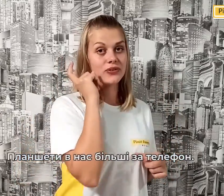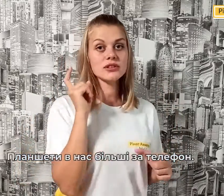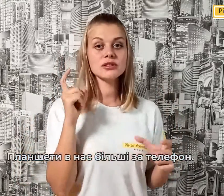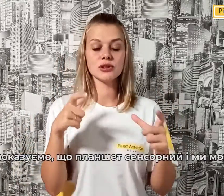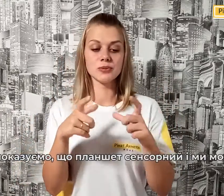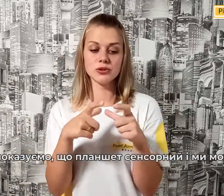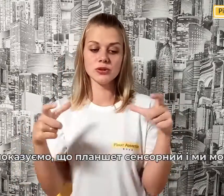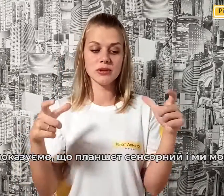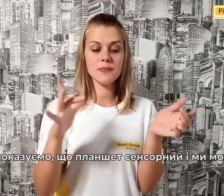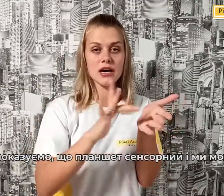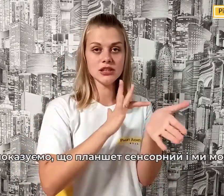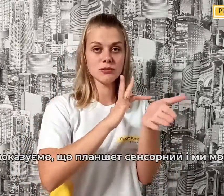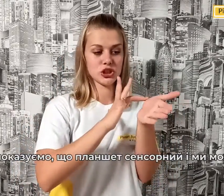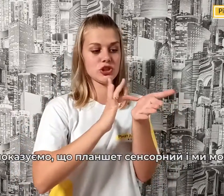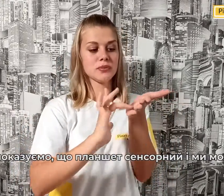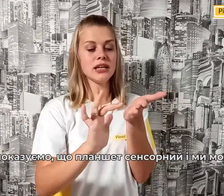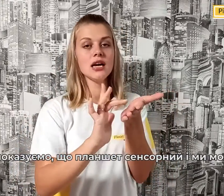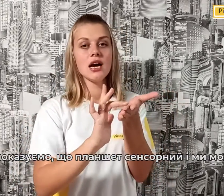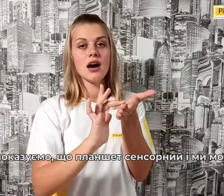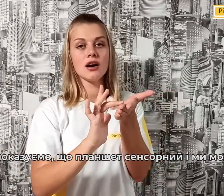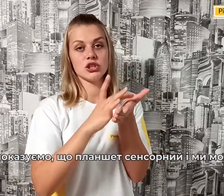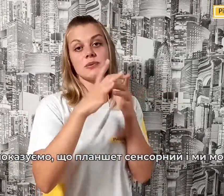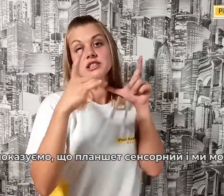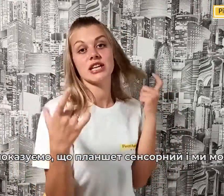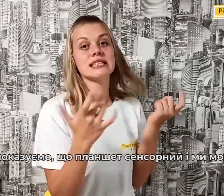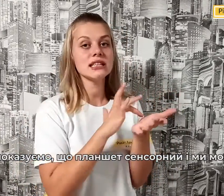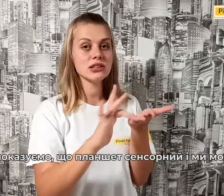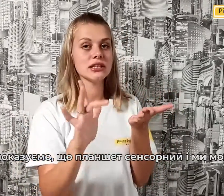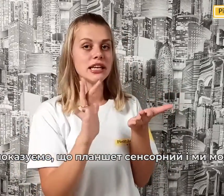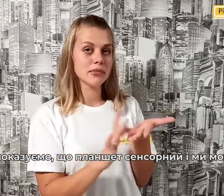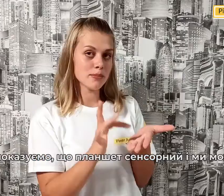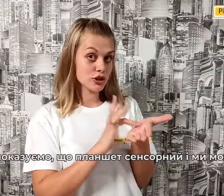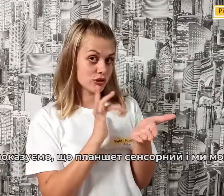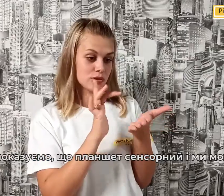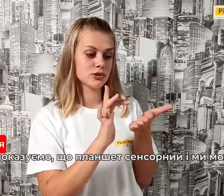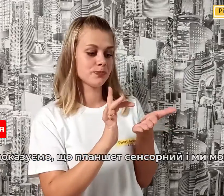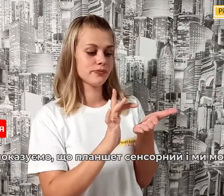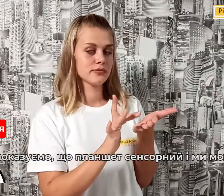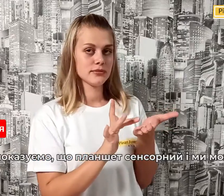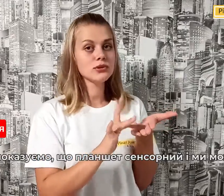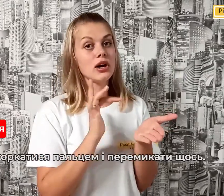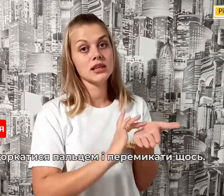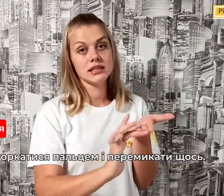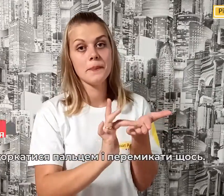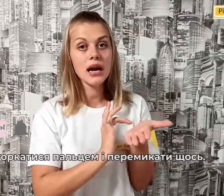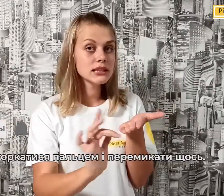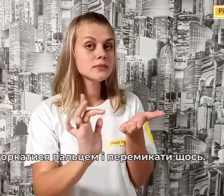телефон, тому ми показуємо, що планшет сенсорний і ми можемо торкатися пальцем